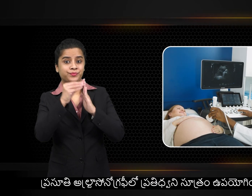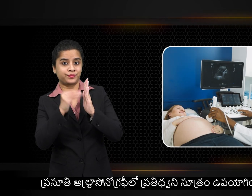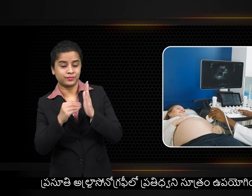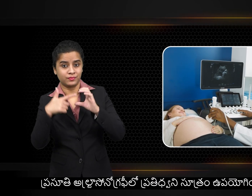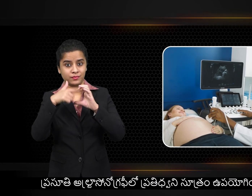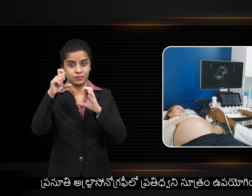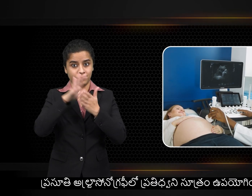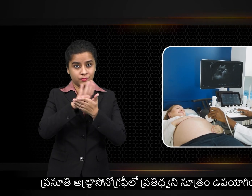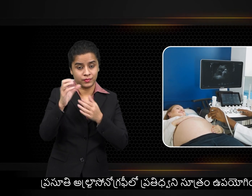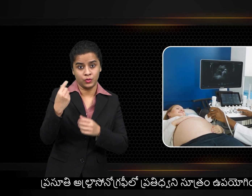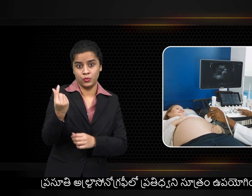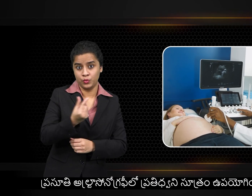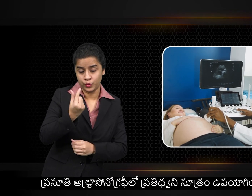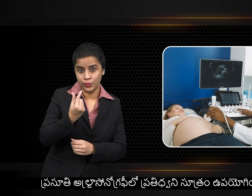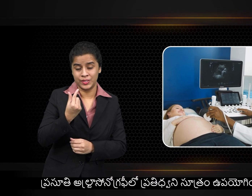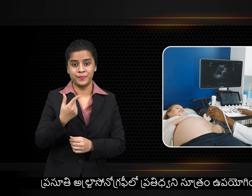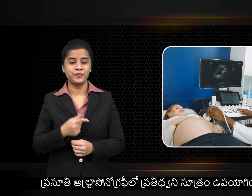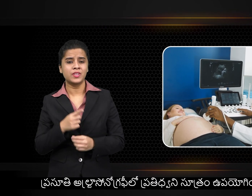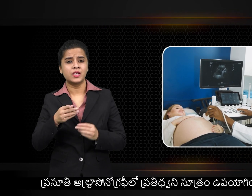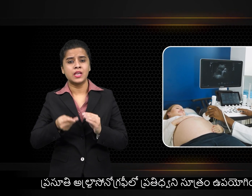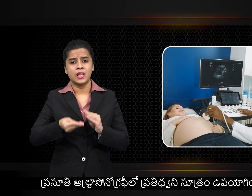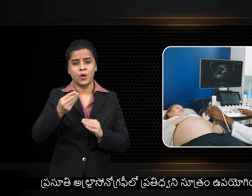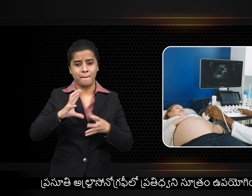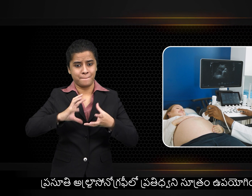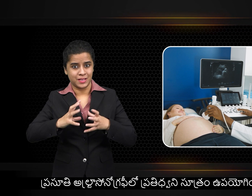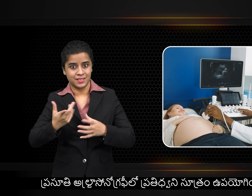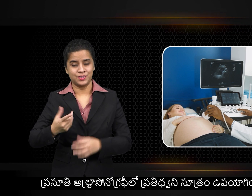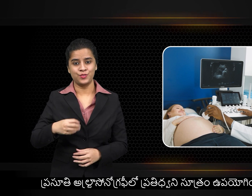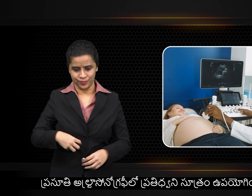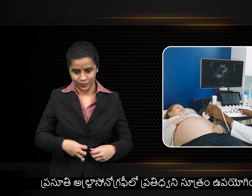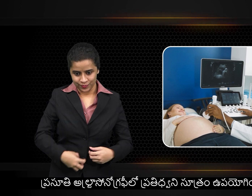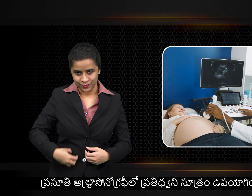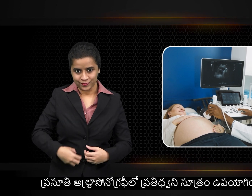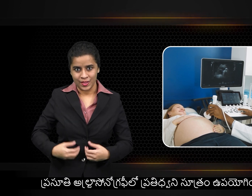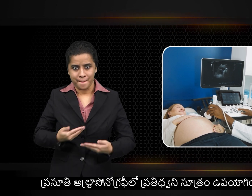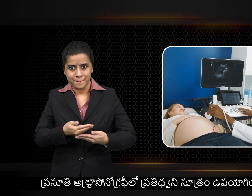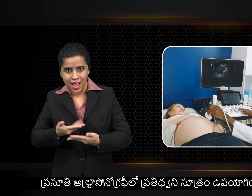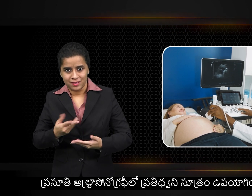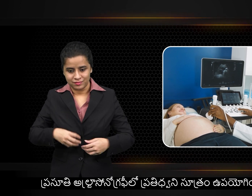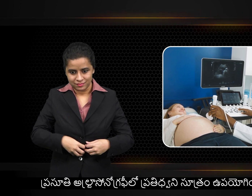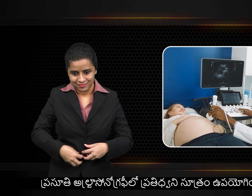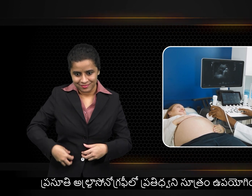ప్రసూతి అల్ట్రాసోనోగ్రఫీలో ప్రతిధ్వని సూత్రం ఉపయోగించబడుతుంది.